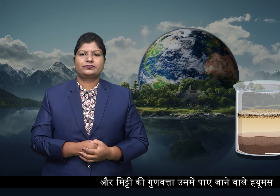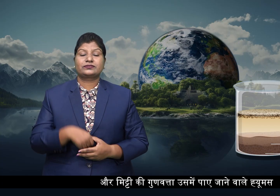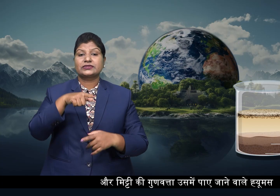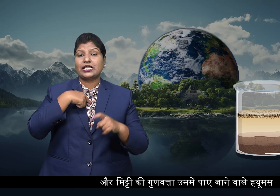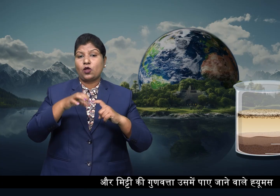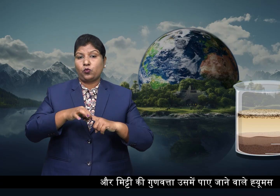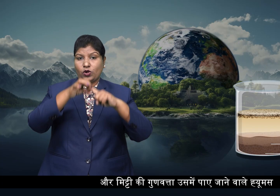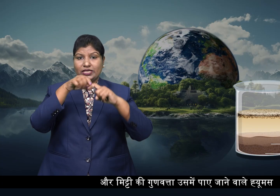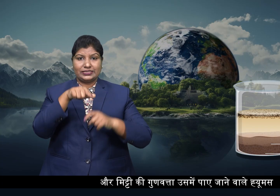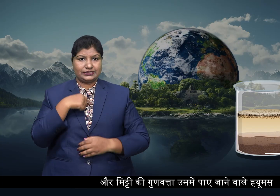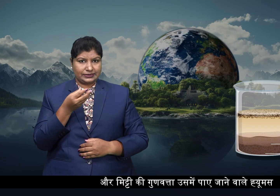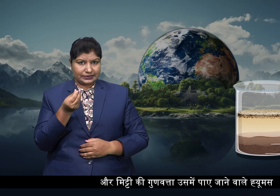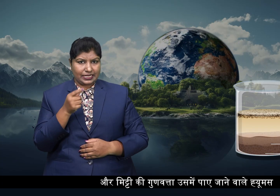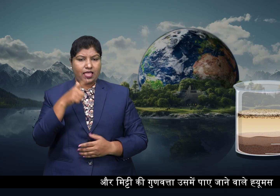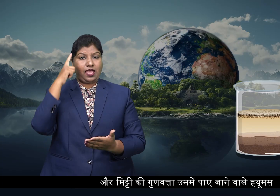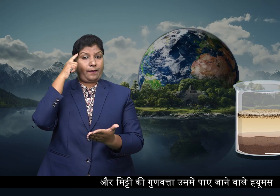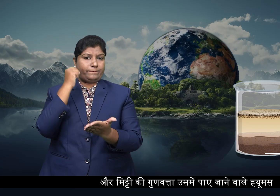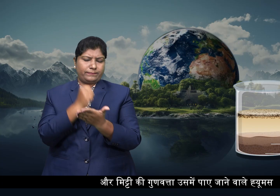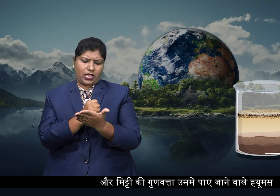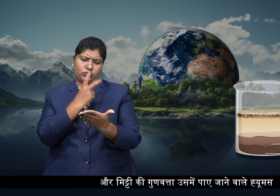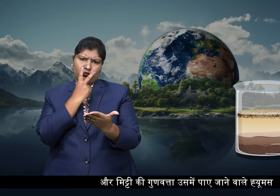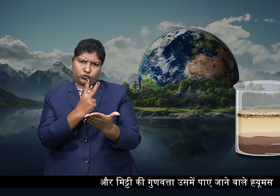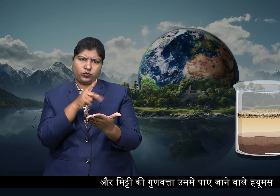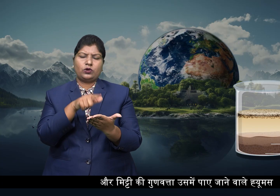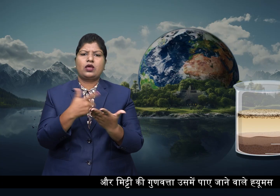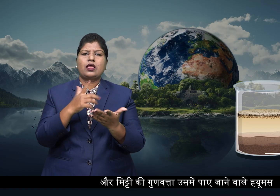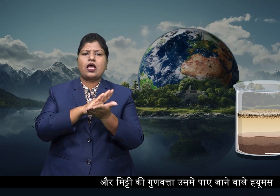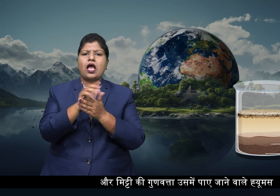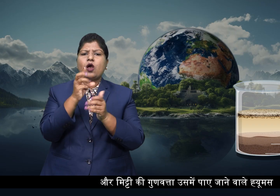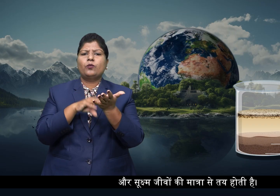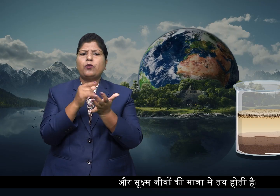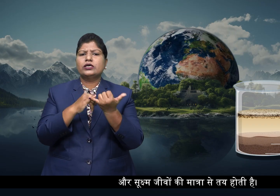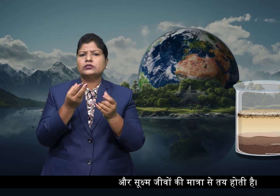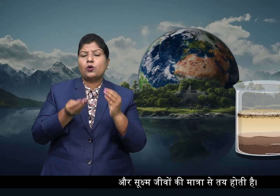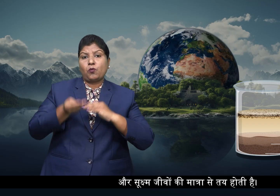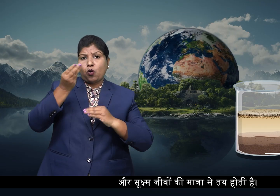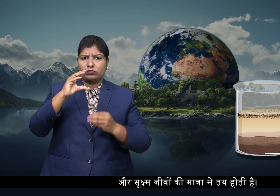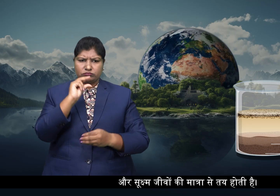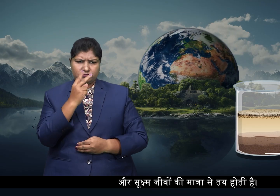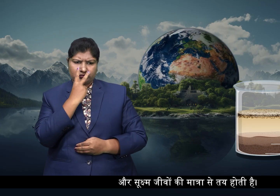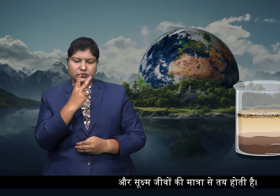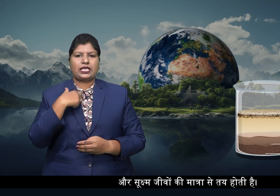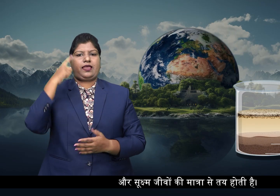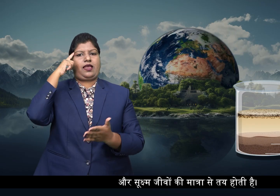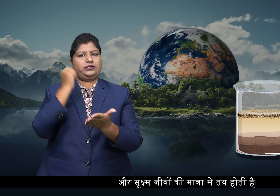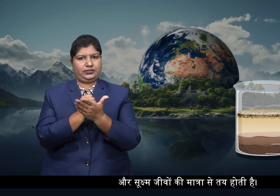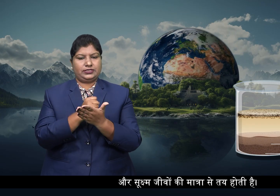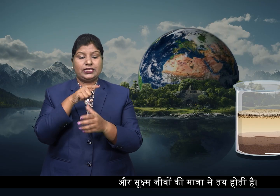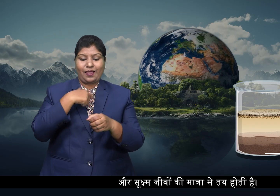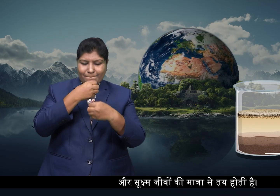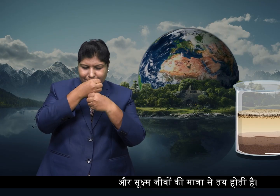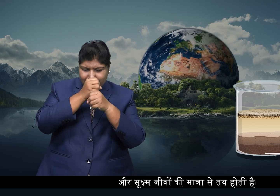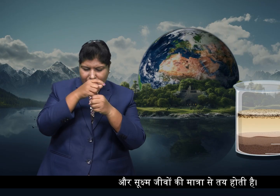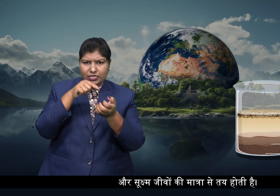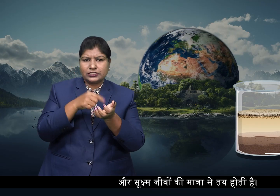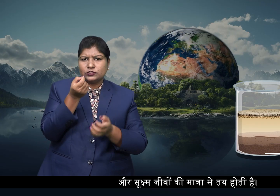मिट्टी की गुणवत्ता इसमें पाए जाने वाले ह्यूमस और सूक्ष्म जीवों की मात्रा से तय होती